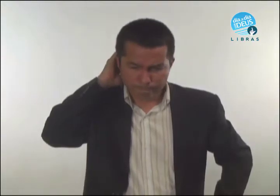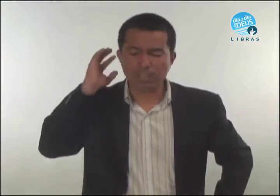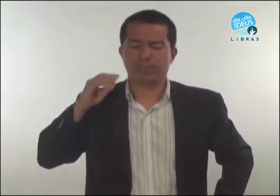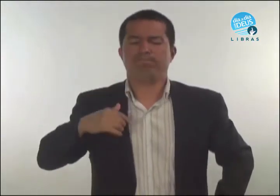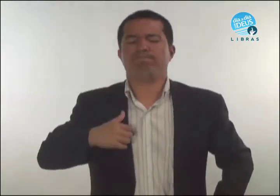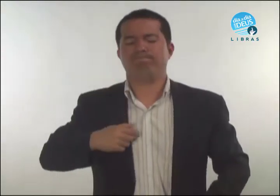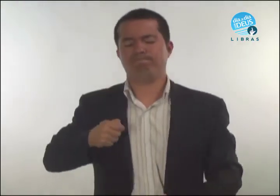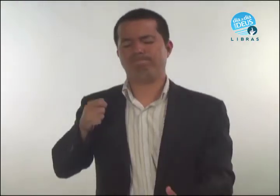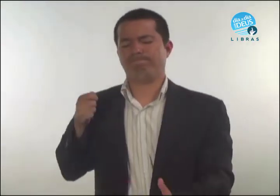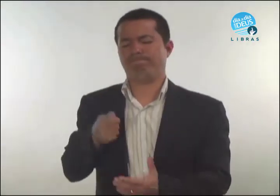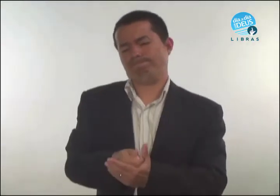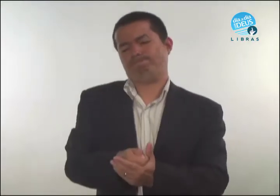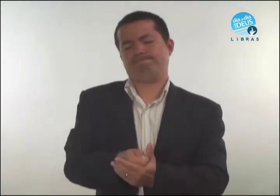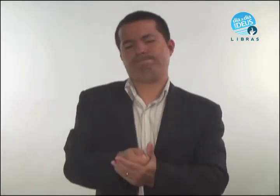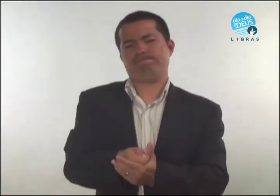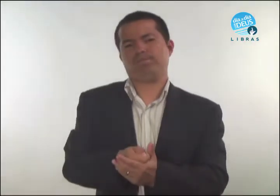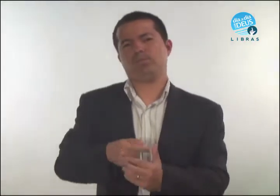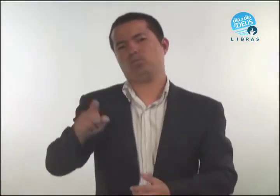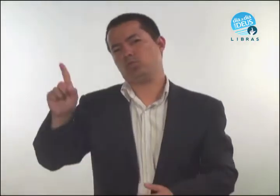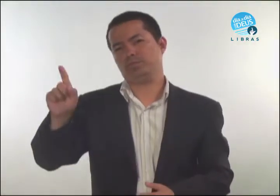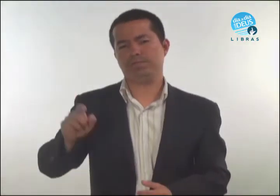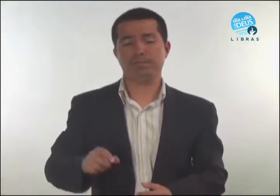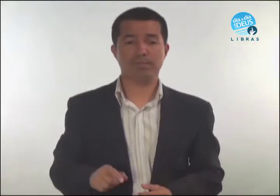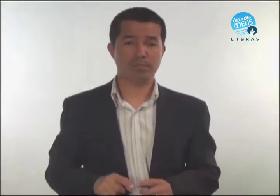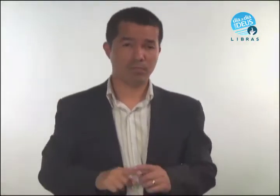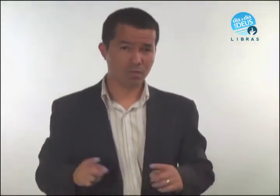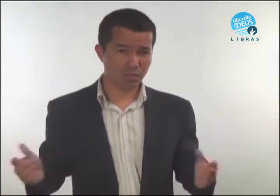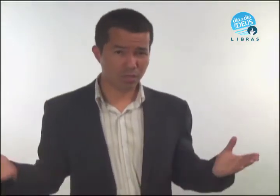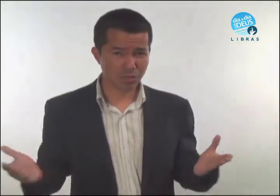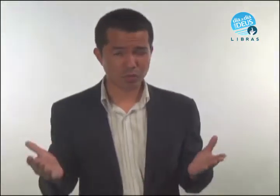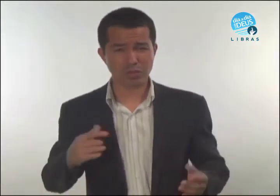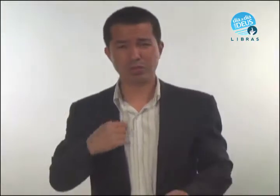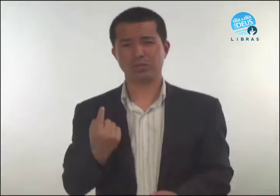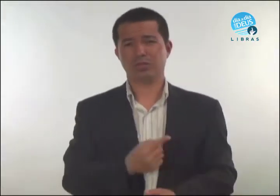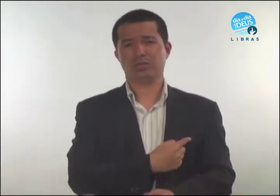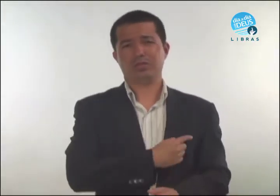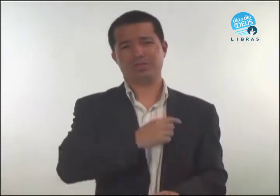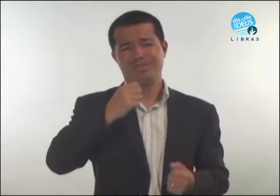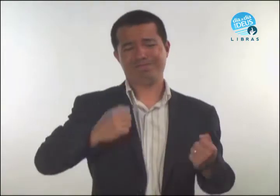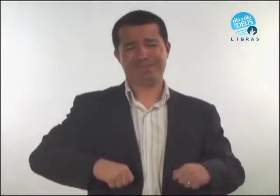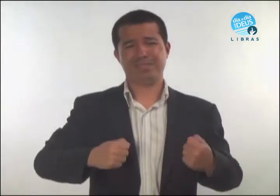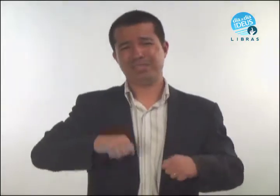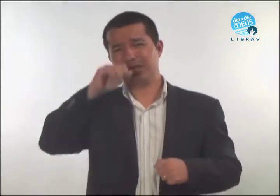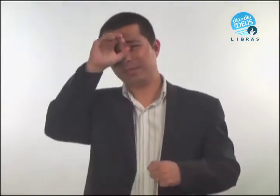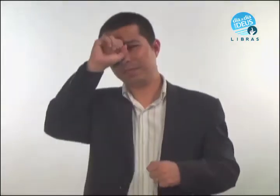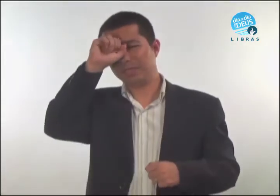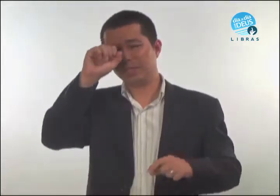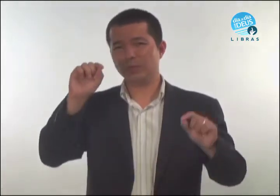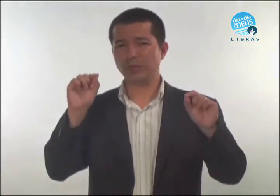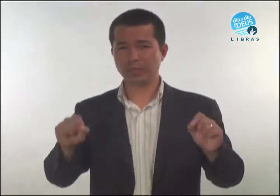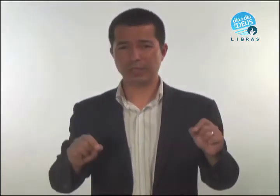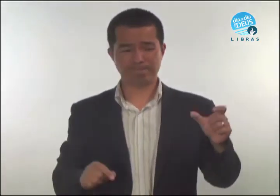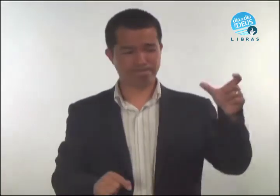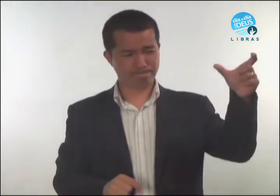E a grande lição que fica aqui na vida de Ananias é essa: não deixe